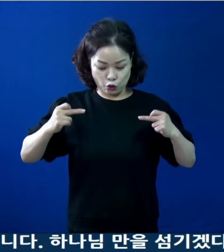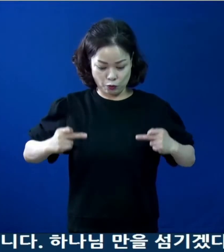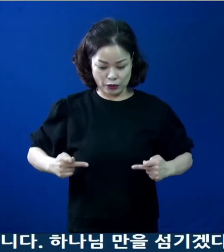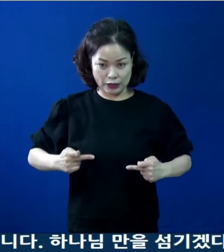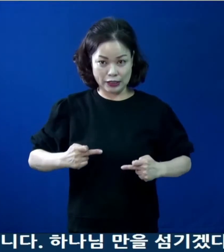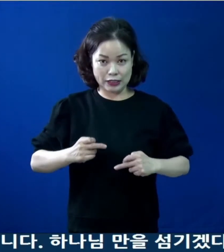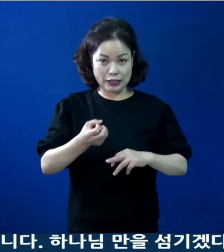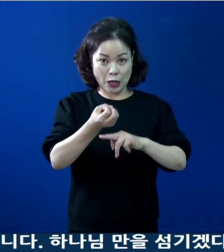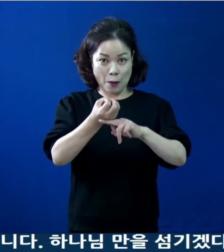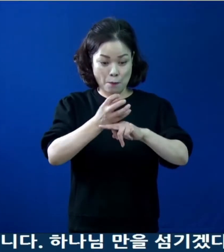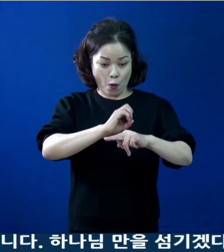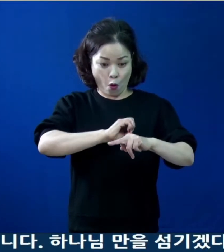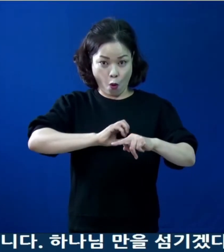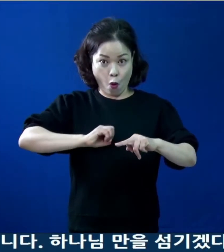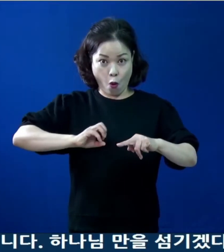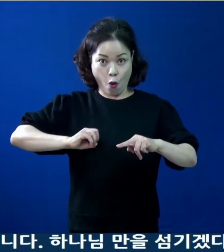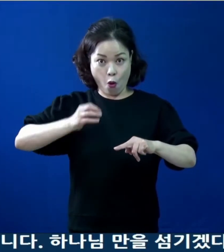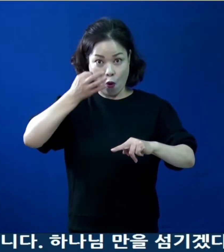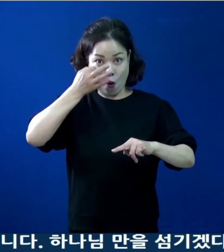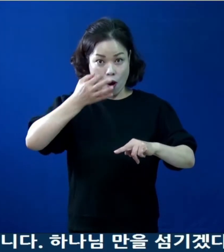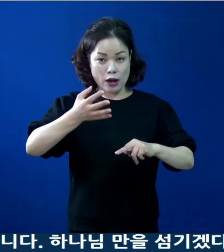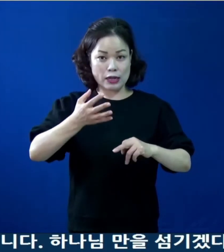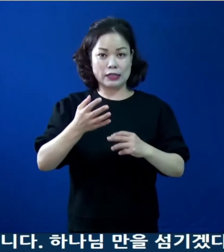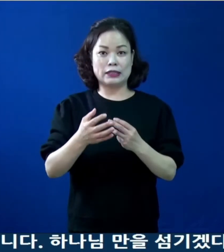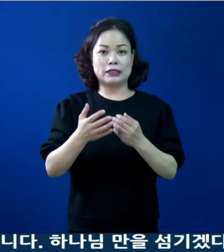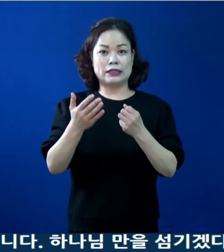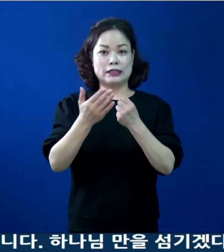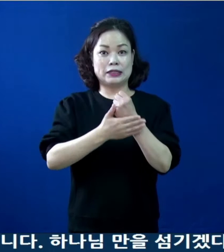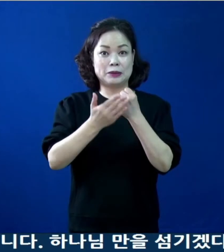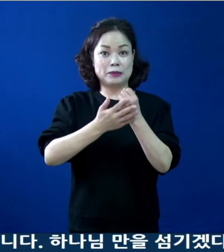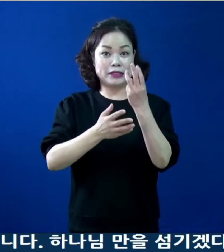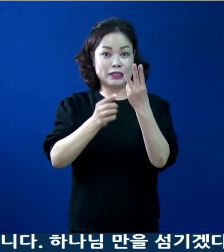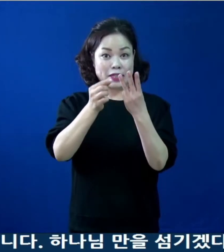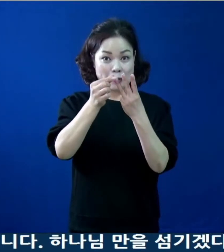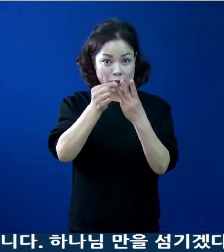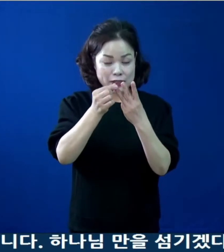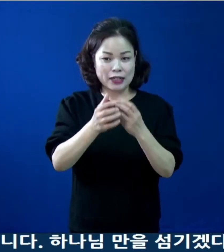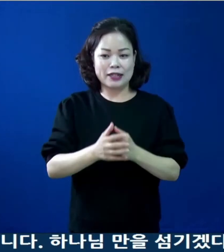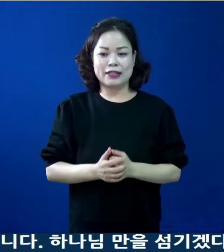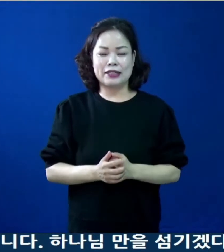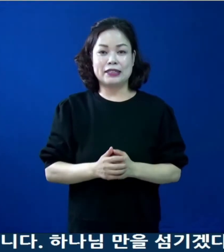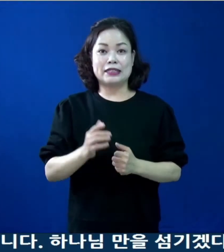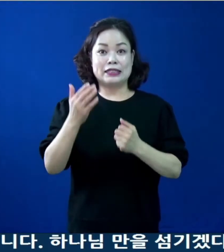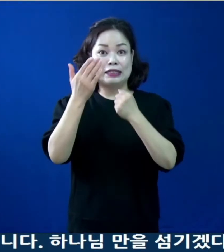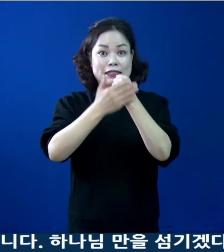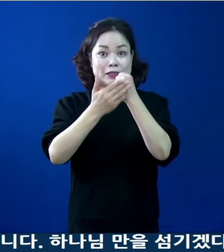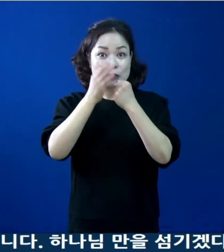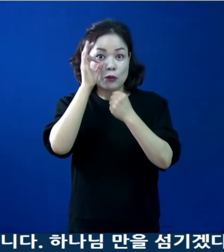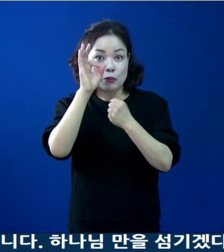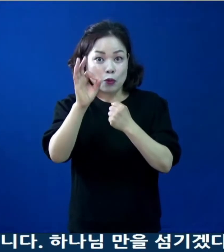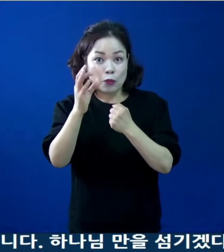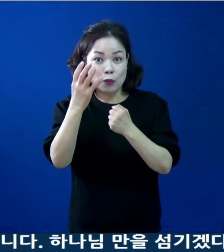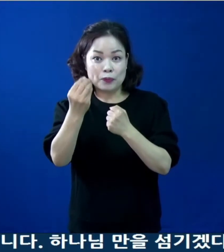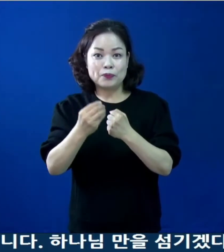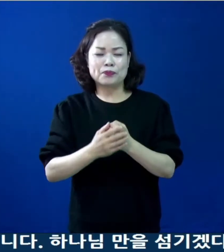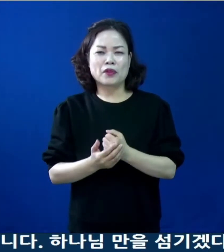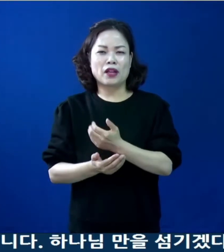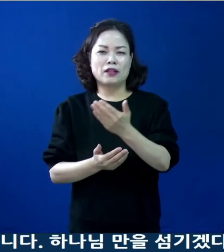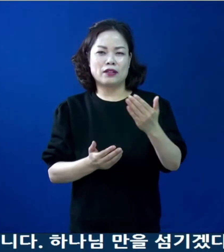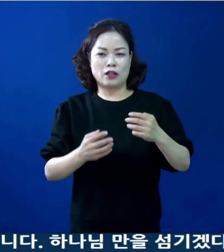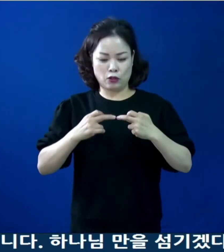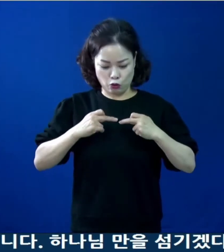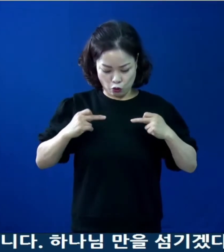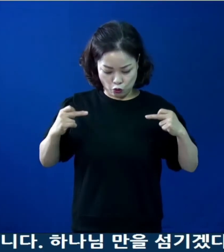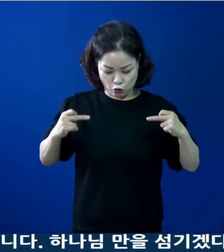보석 봤으면 좋겠습니다. 그림 세 번째 보여주시고요. 이 그림에서 여러분 이제